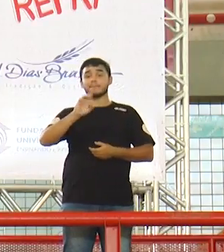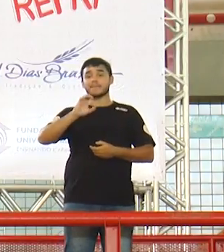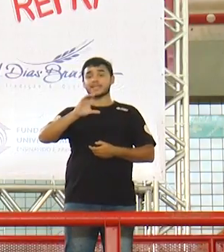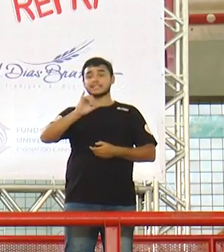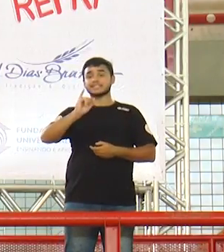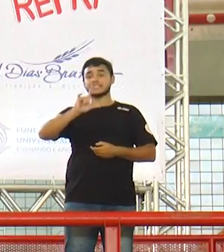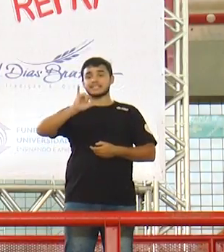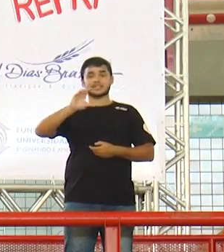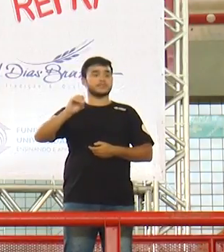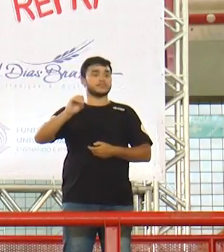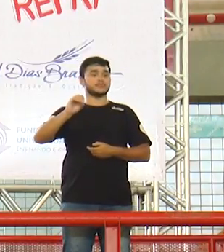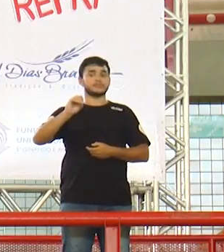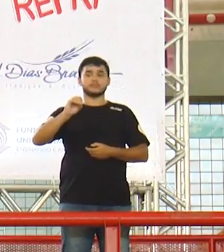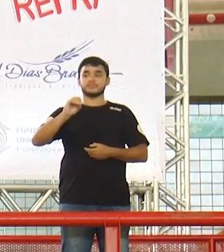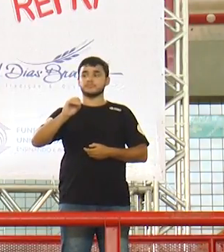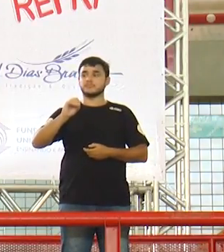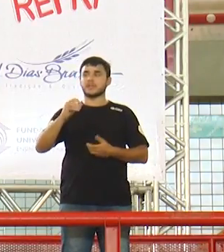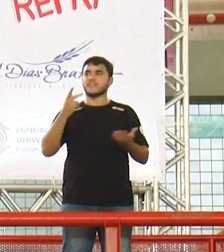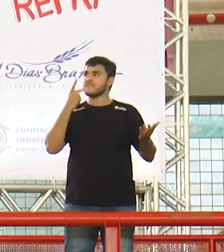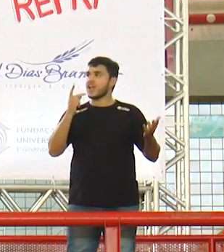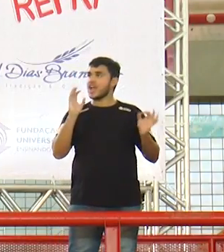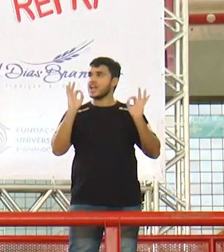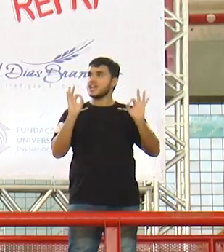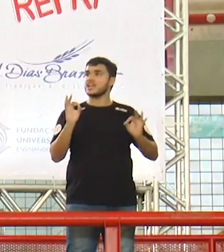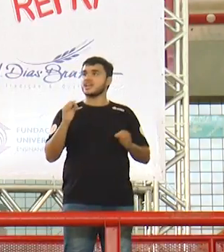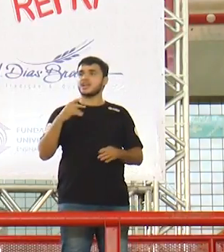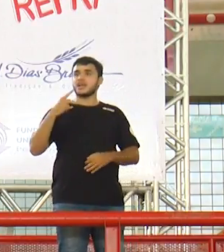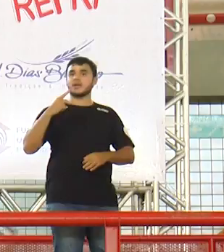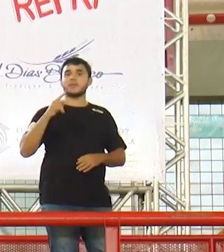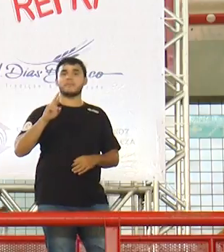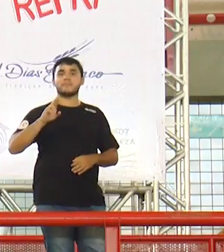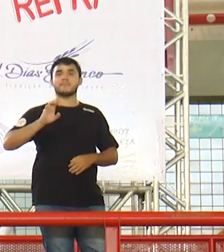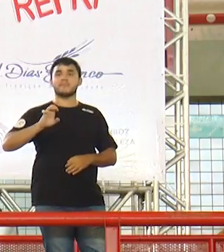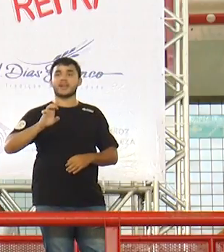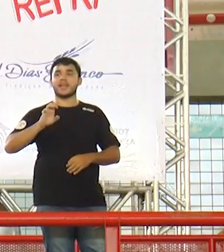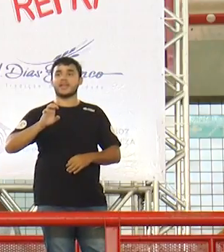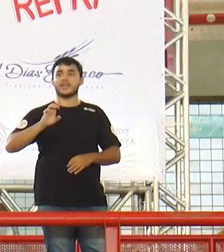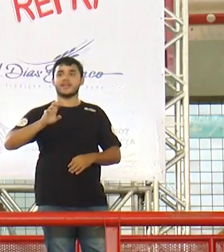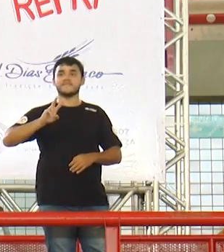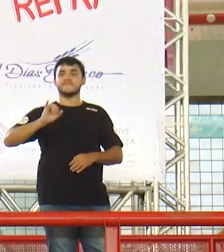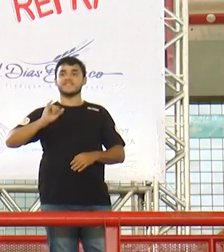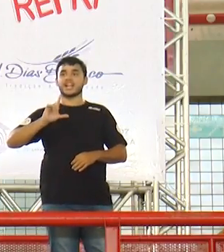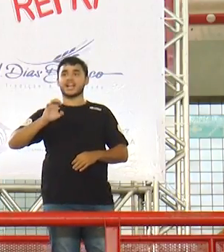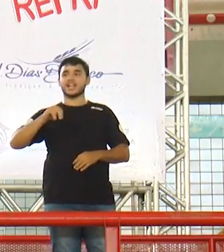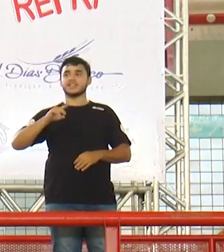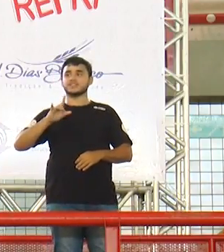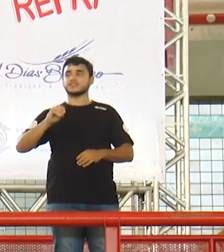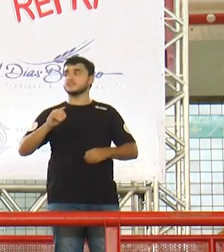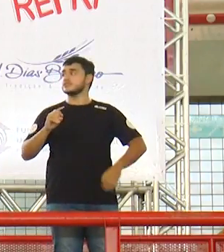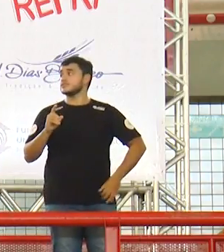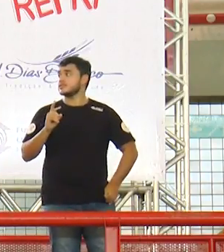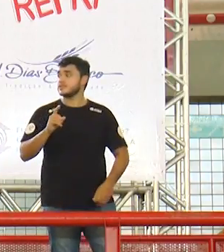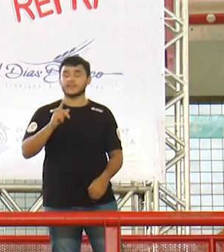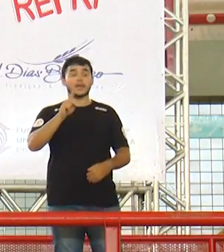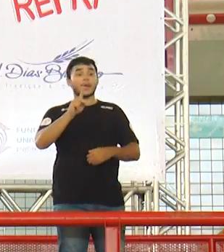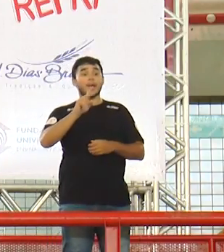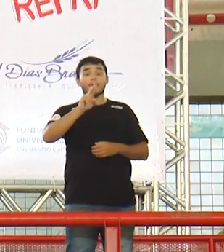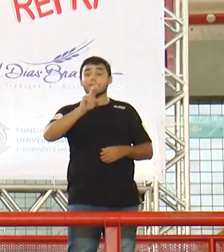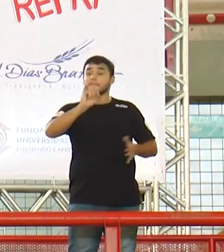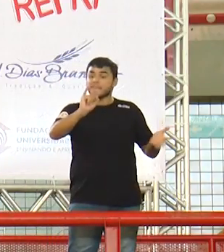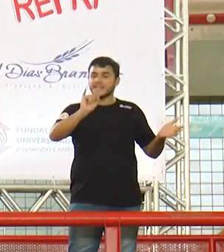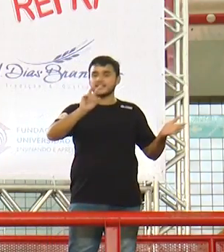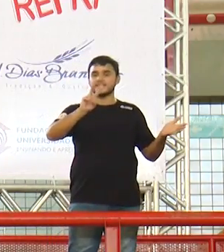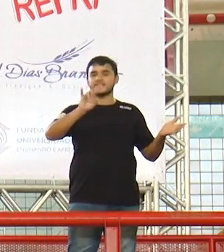bom. Quer dizer que falar certo agora é privilégio de professor de português, é? Não é privilégio não, filho, é